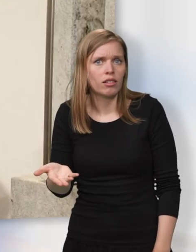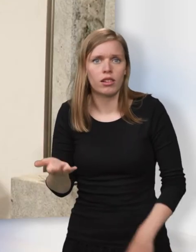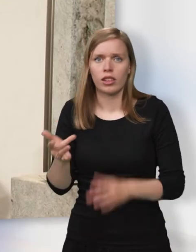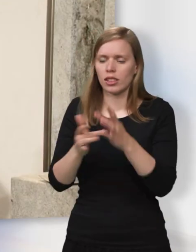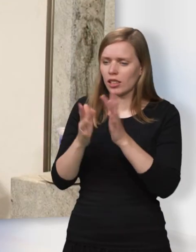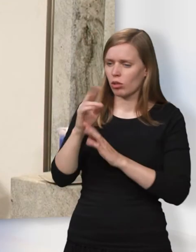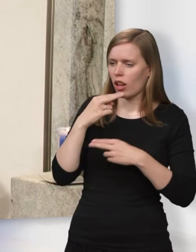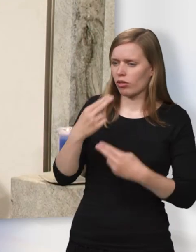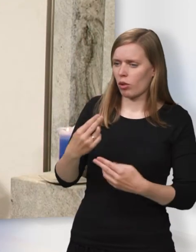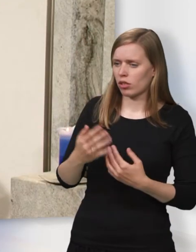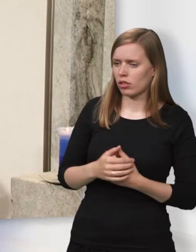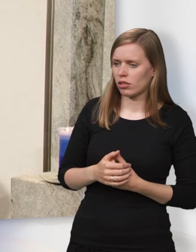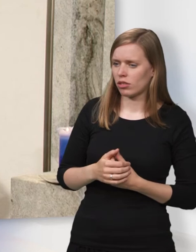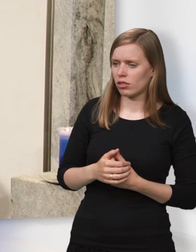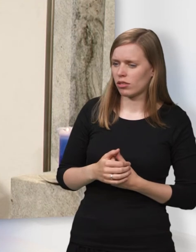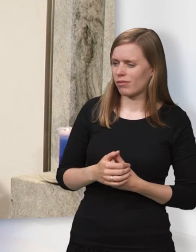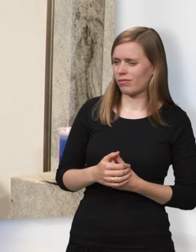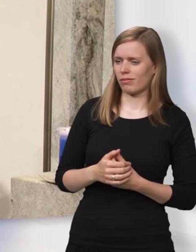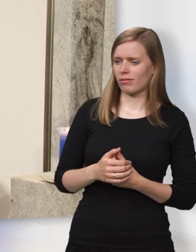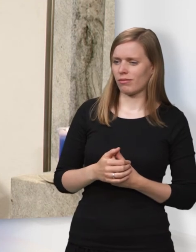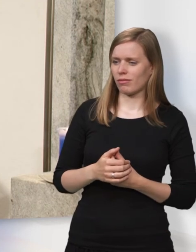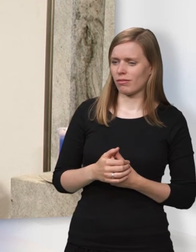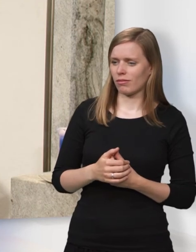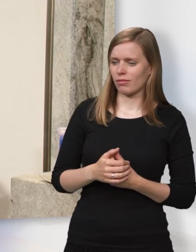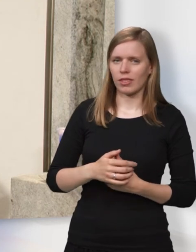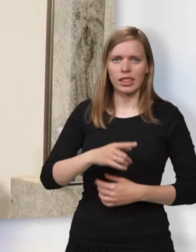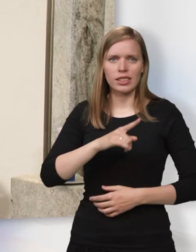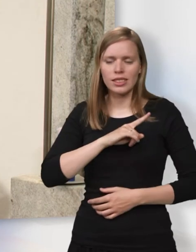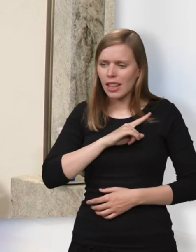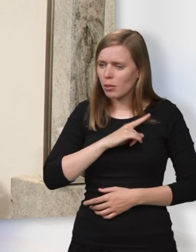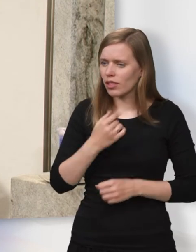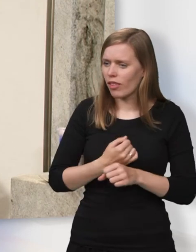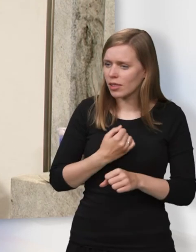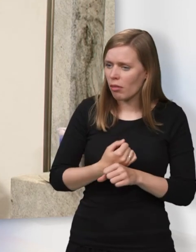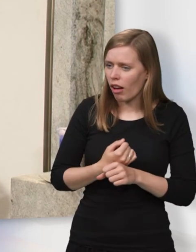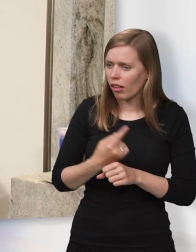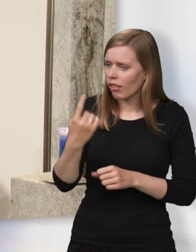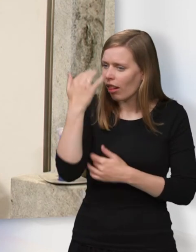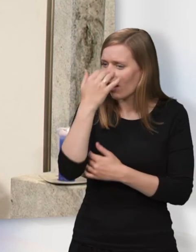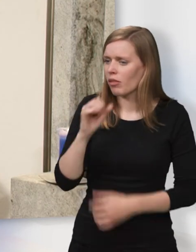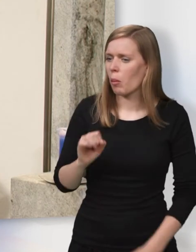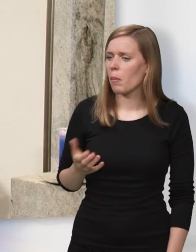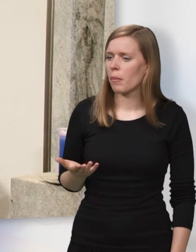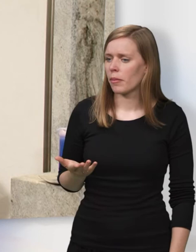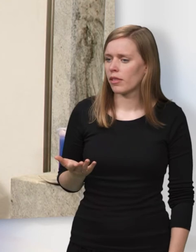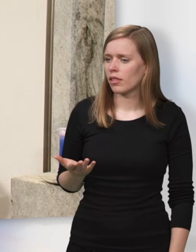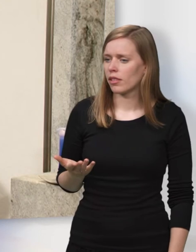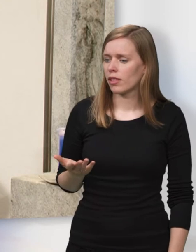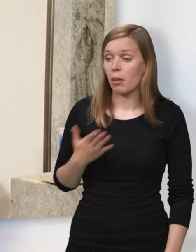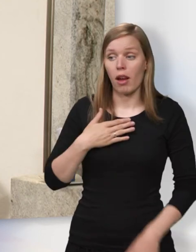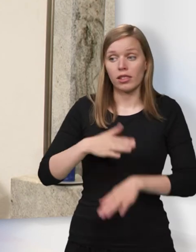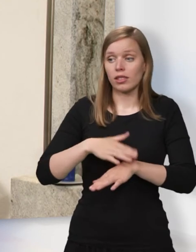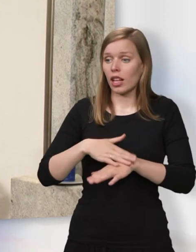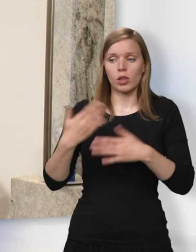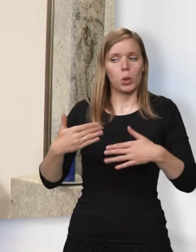Jesus spricht zu ihr: Was geht's dich an, Frau, was ich tue? Meine Zeit ist noch